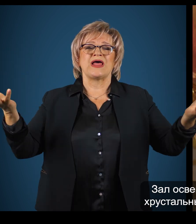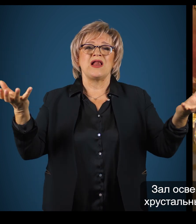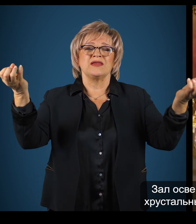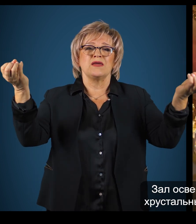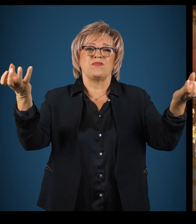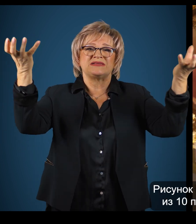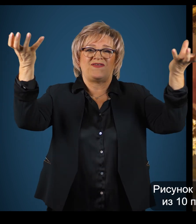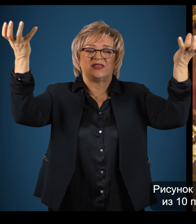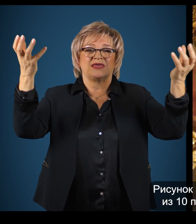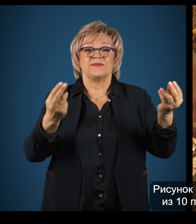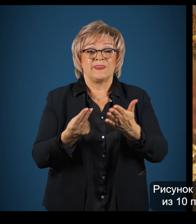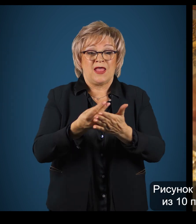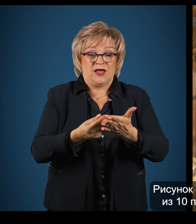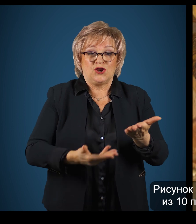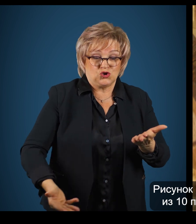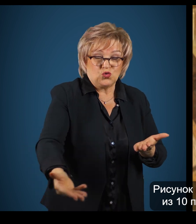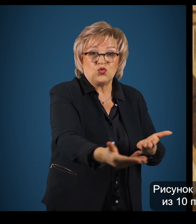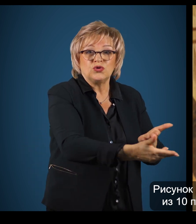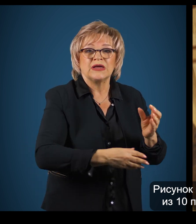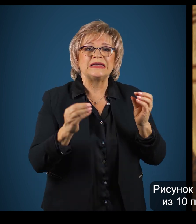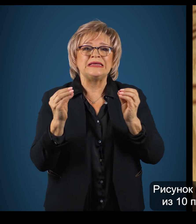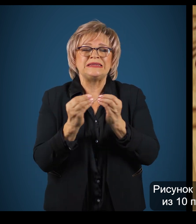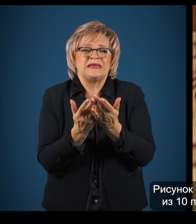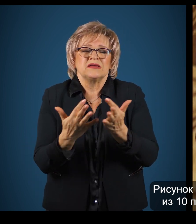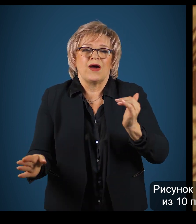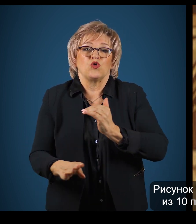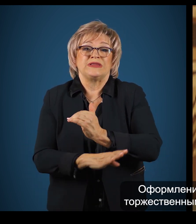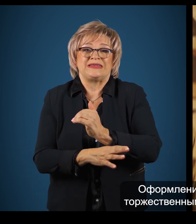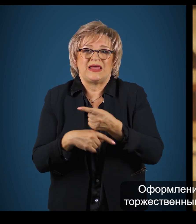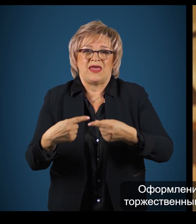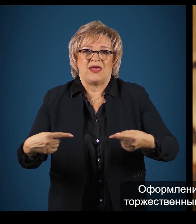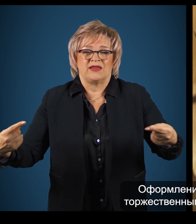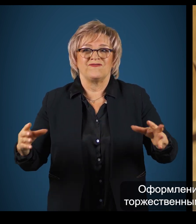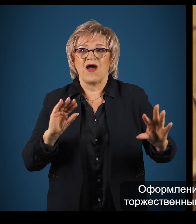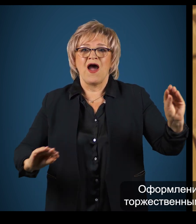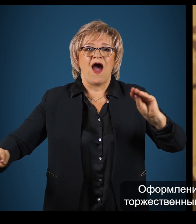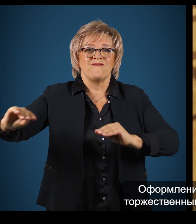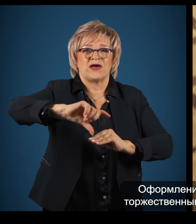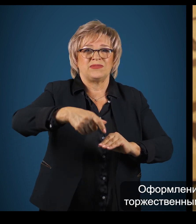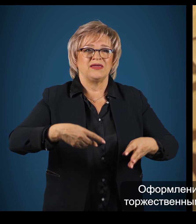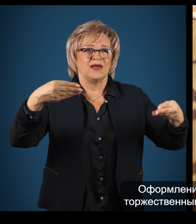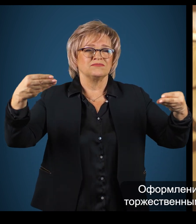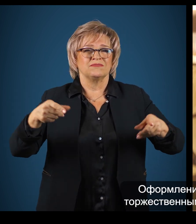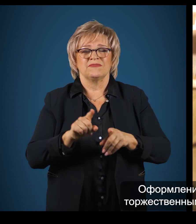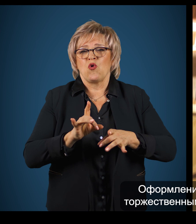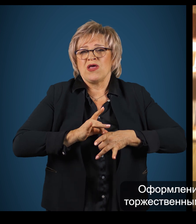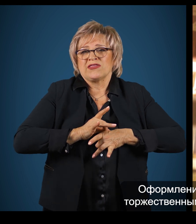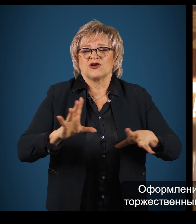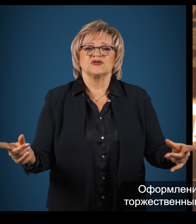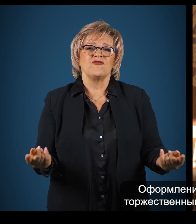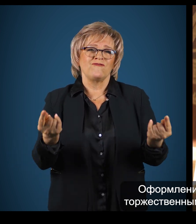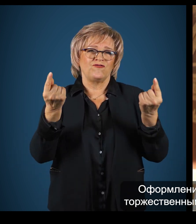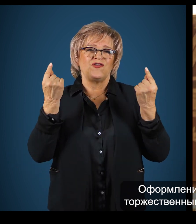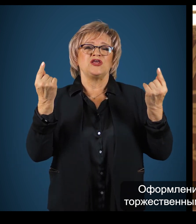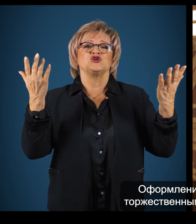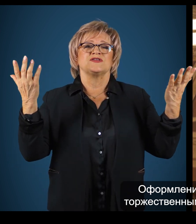подвесками рисунок на полу создан из 10 пород дерева оформление зала делает его торжественным и